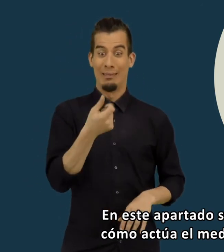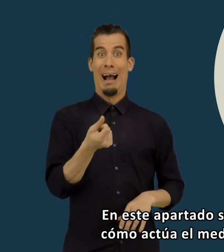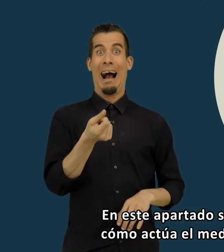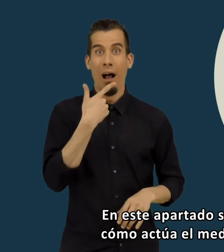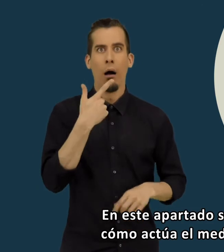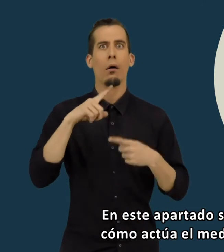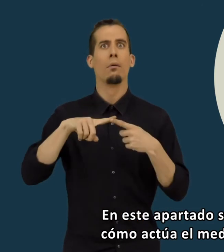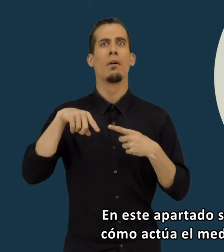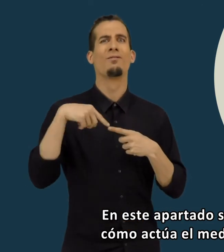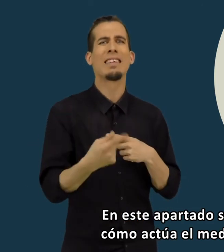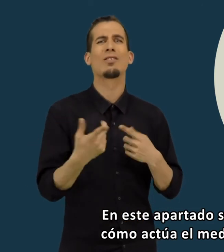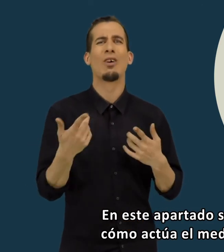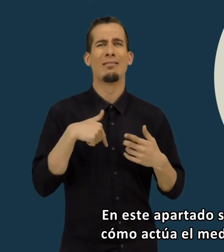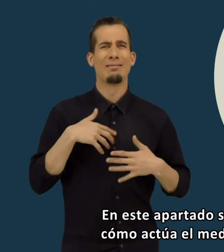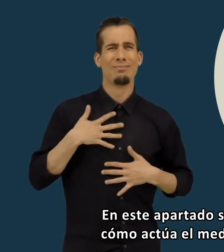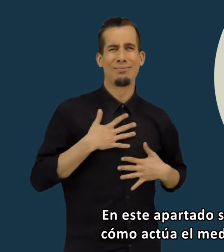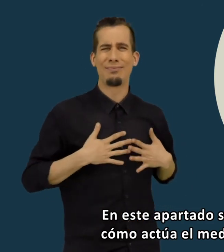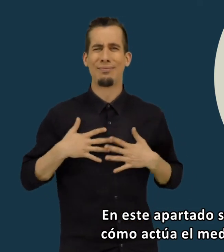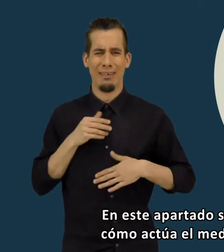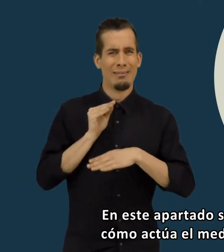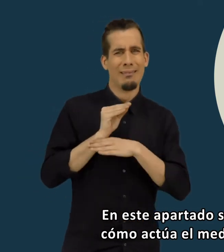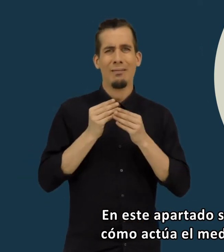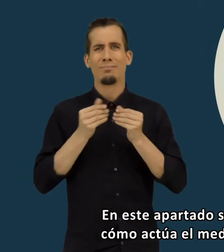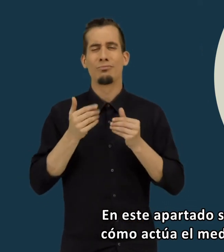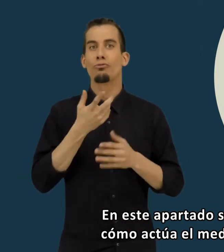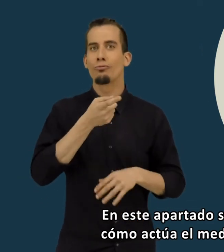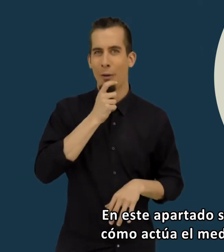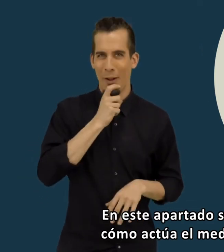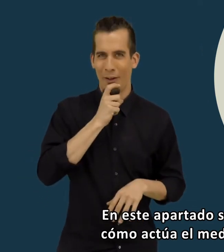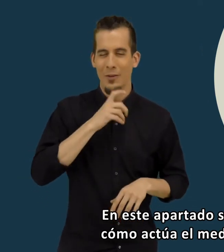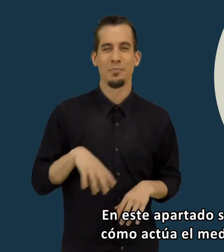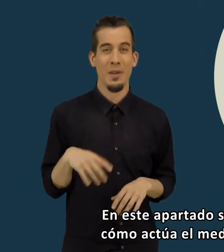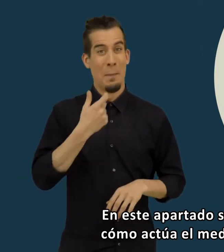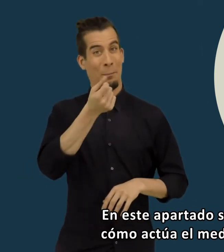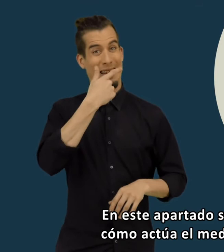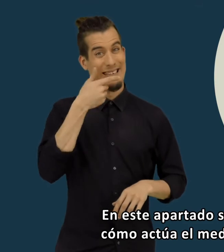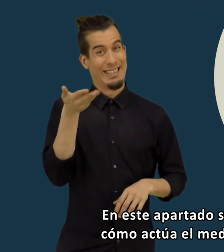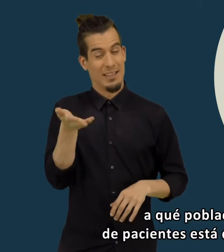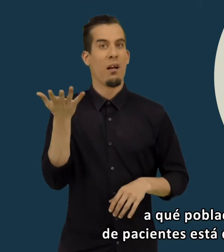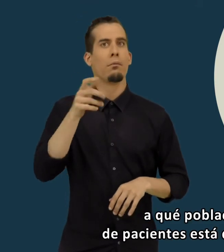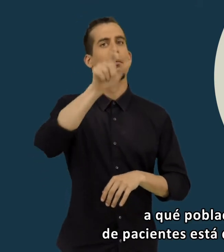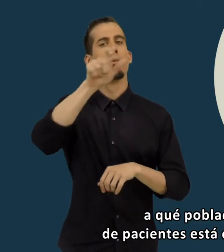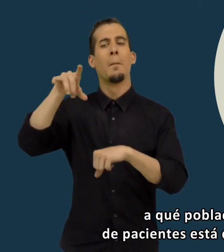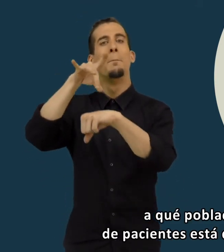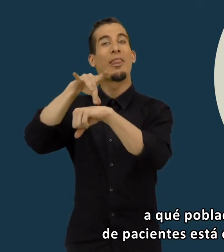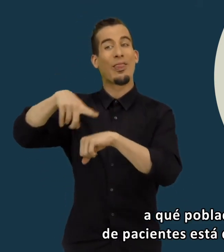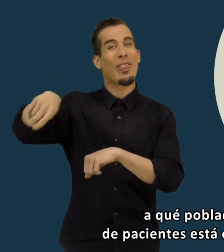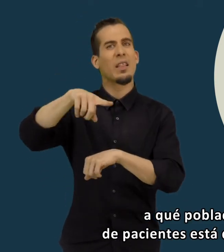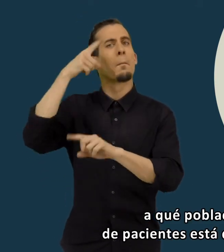En este apartado se describe cómo actúa el medicamento, a qué población de